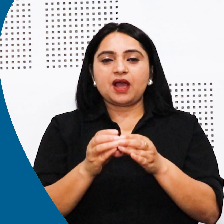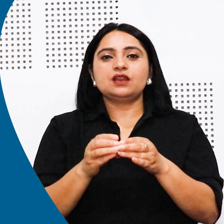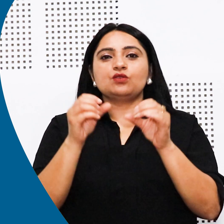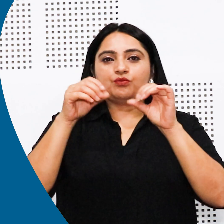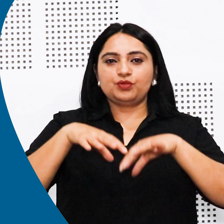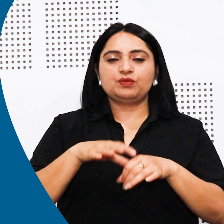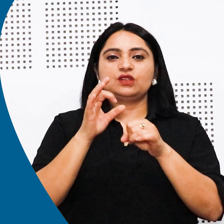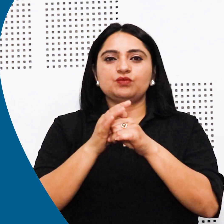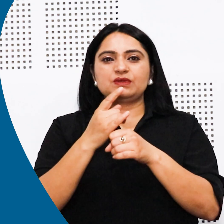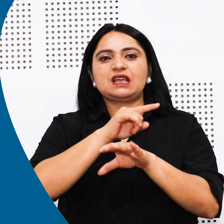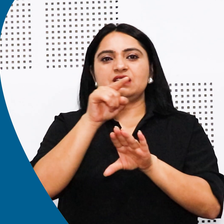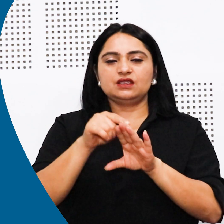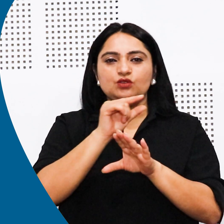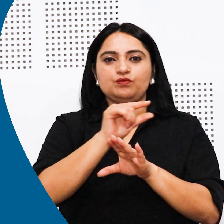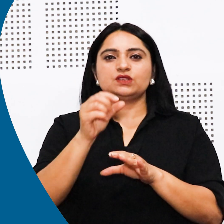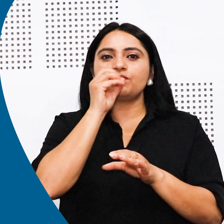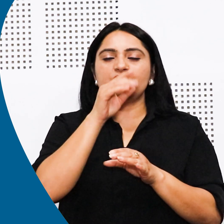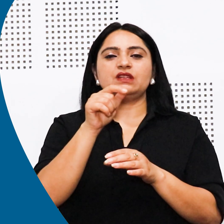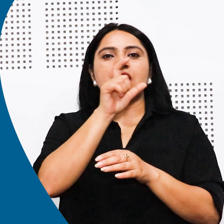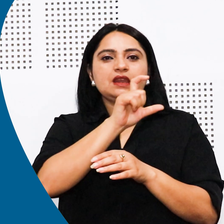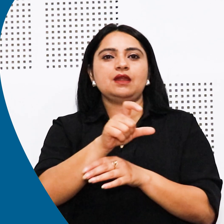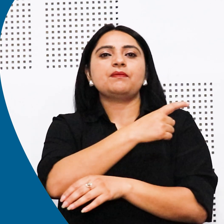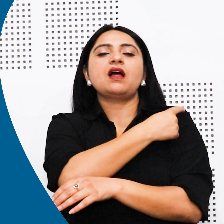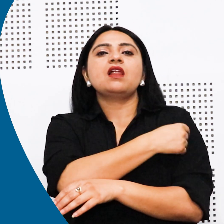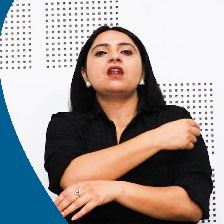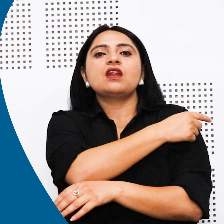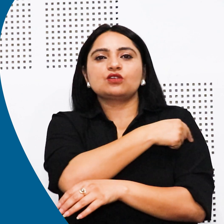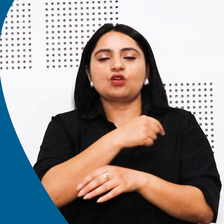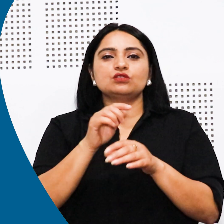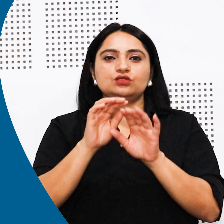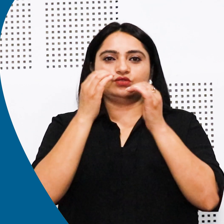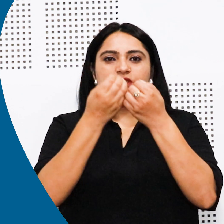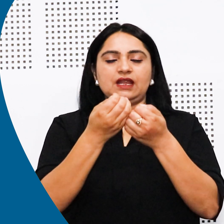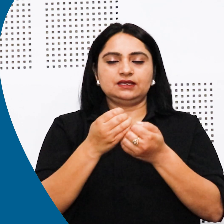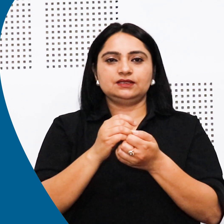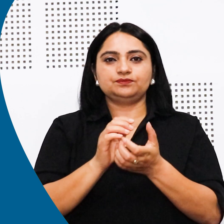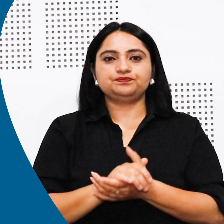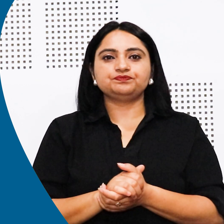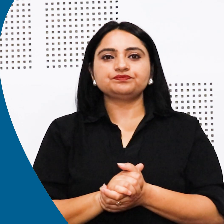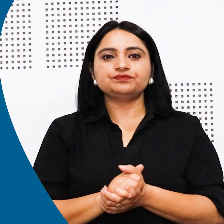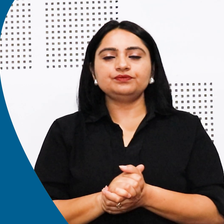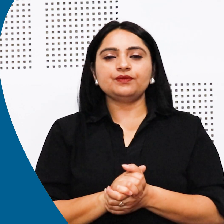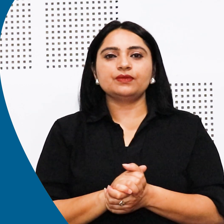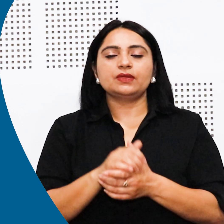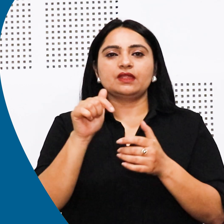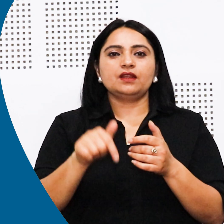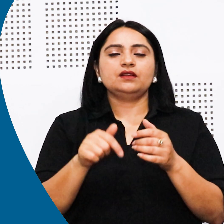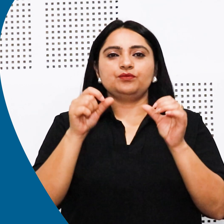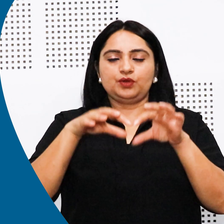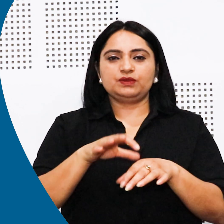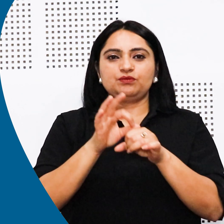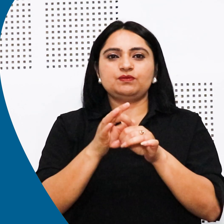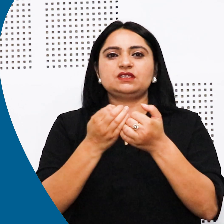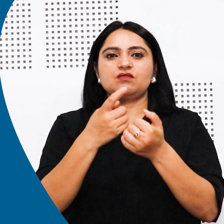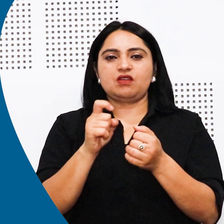र अभ्यासका बारेमा बताउँदै नेपाल रेडक्रस सोसाइटी सुर्खेतका अधिकृत गोविन्द आचार्य, विपद जोखिम व्यवस्थापन गर्ने खालका परियोजनाहरूको लागि